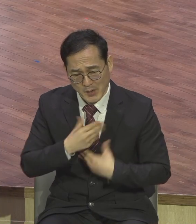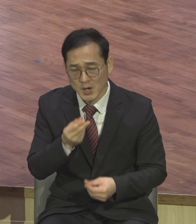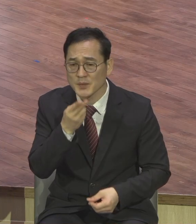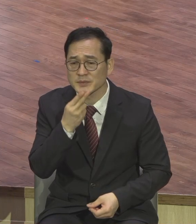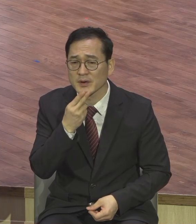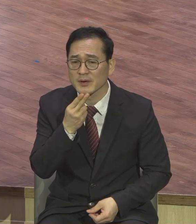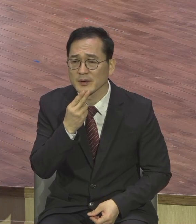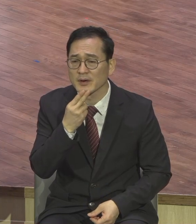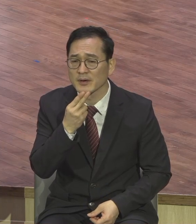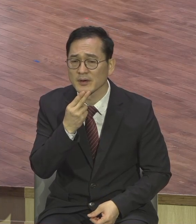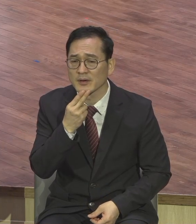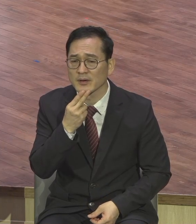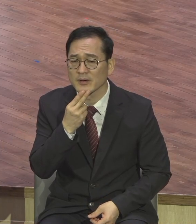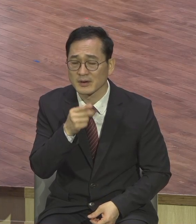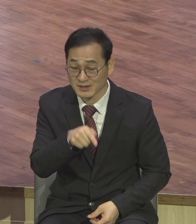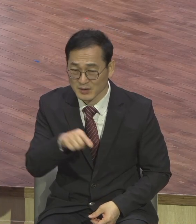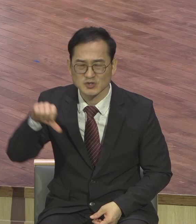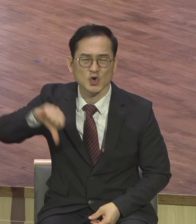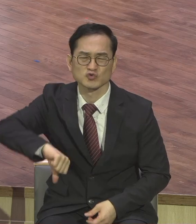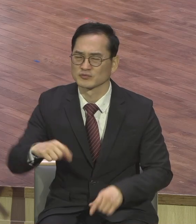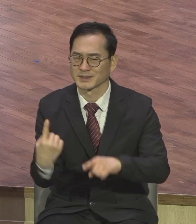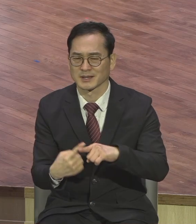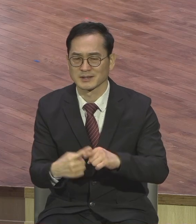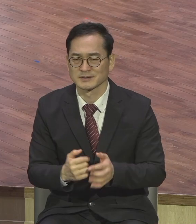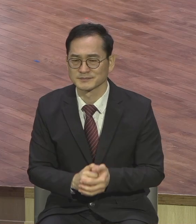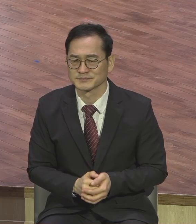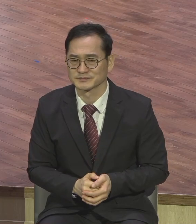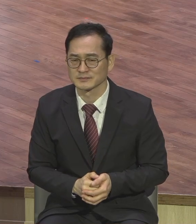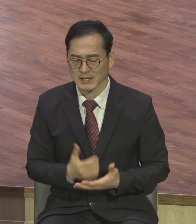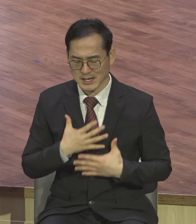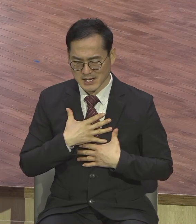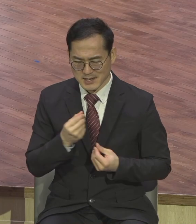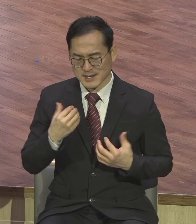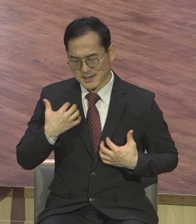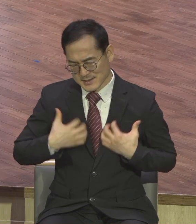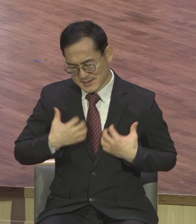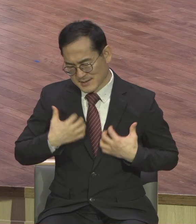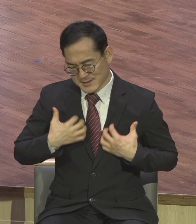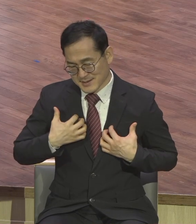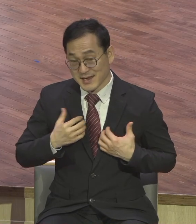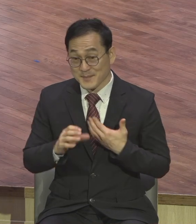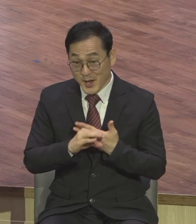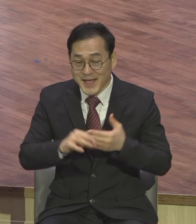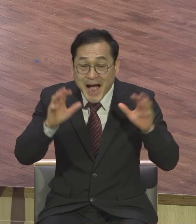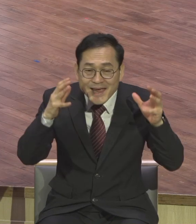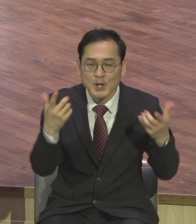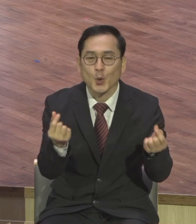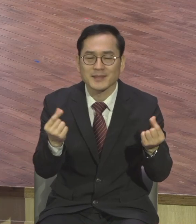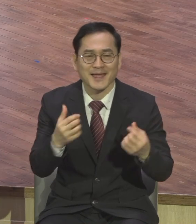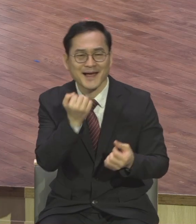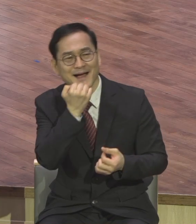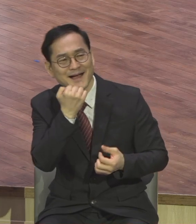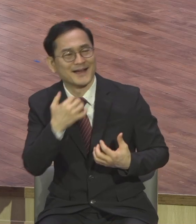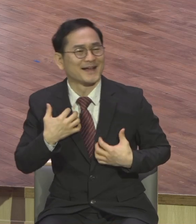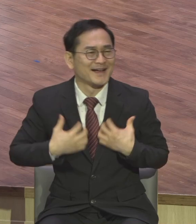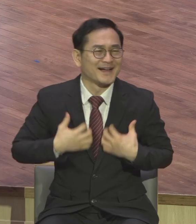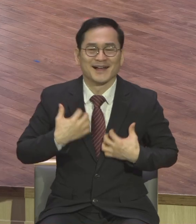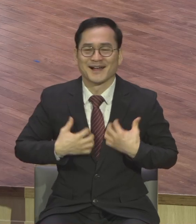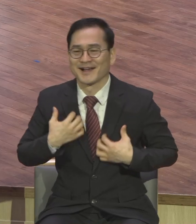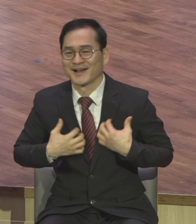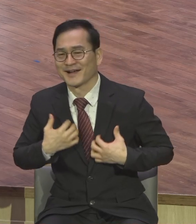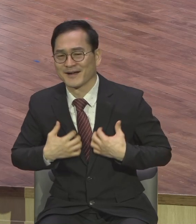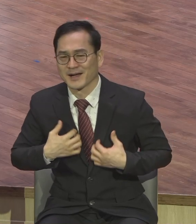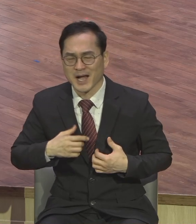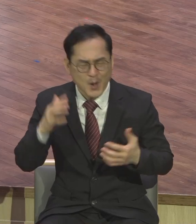이거 있는 사람들은요, 어린아이 같아요. 만나면 편안합니다. 복잡하지 않아요.